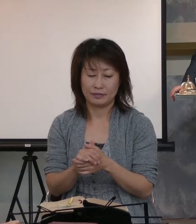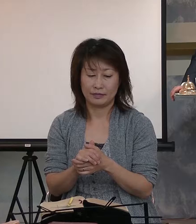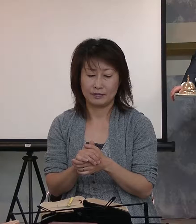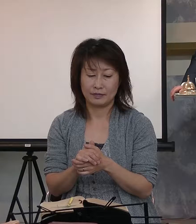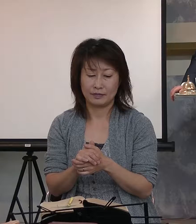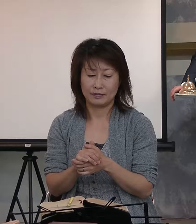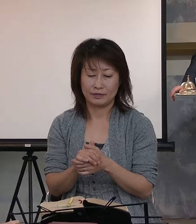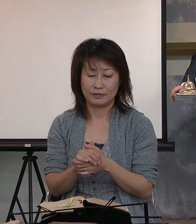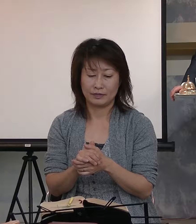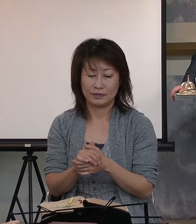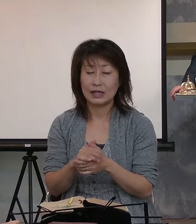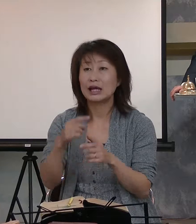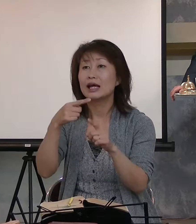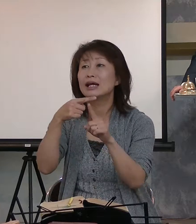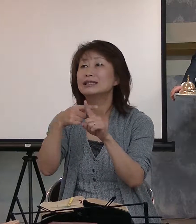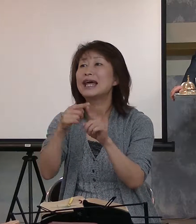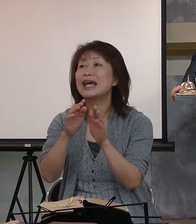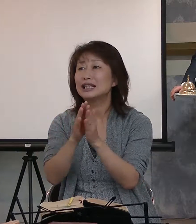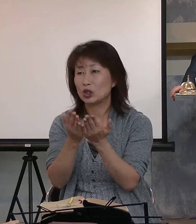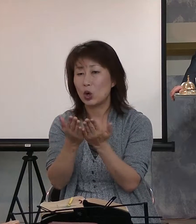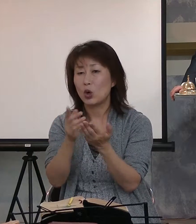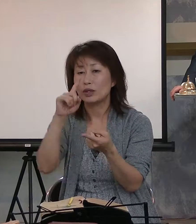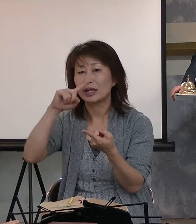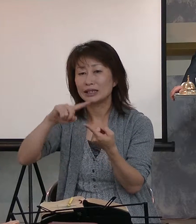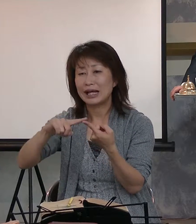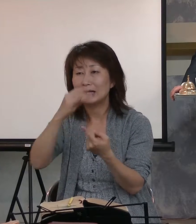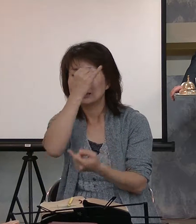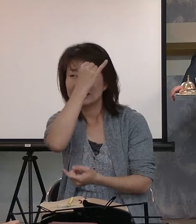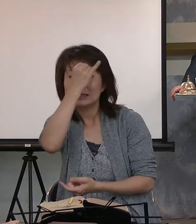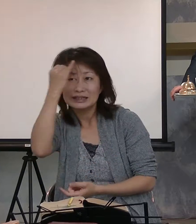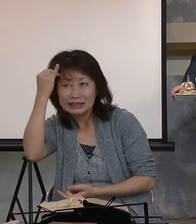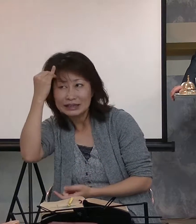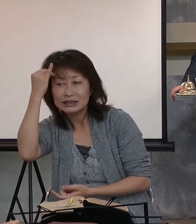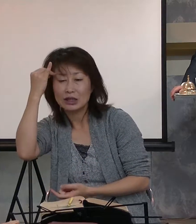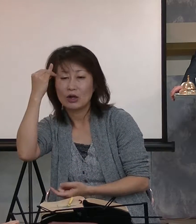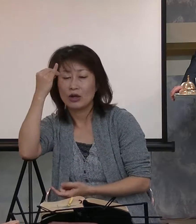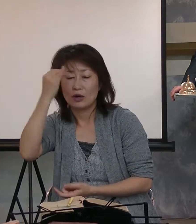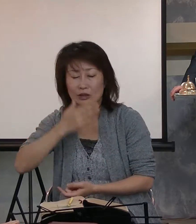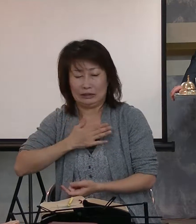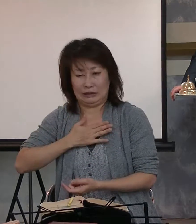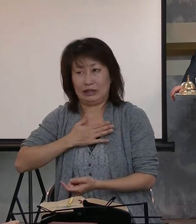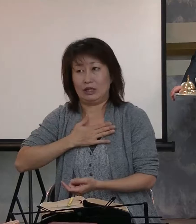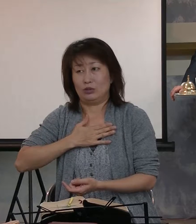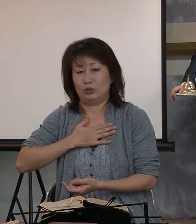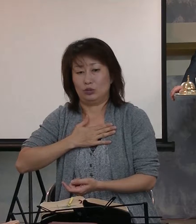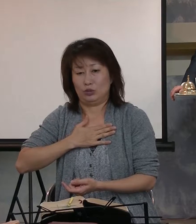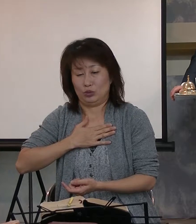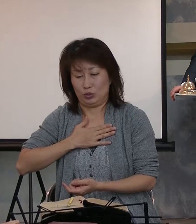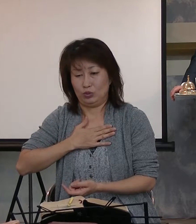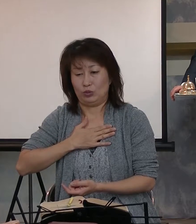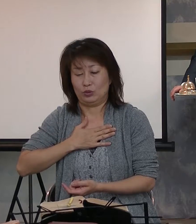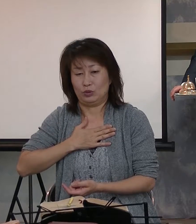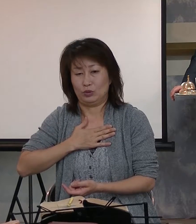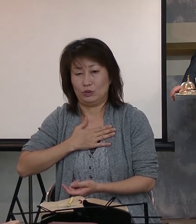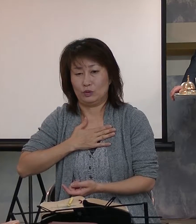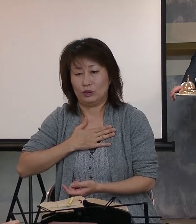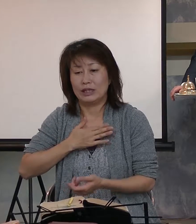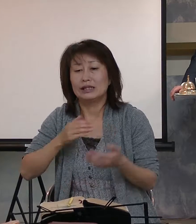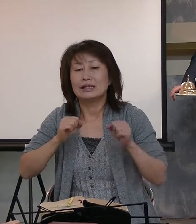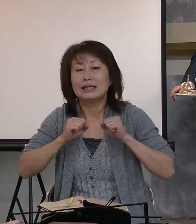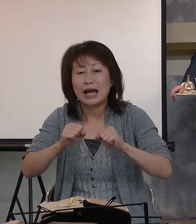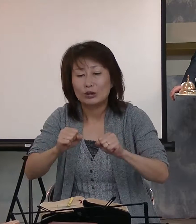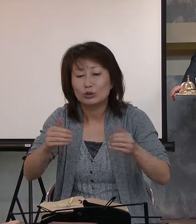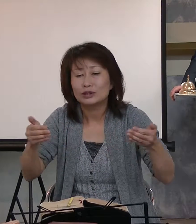書的な知識、聖書に対する知識や、そういうようなやっている仕